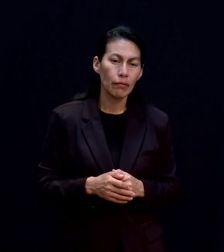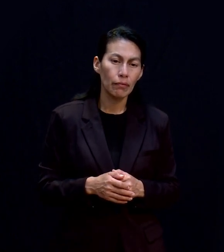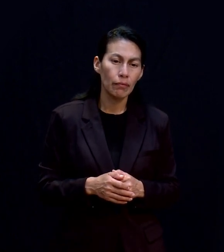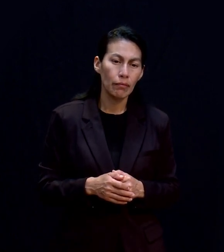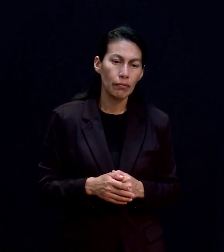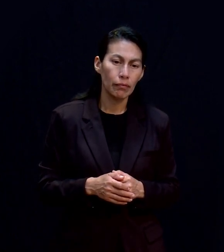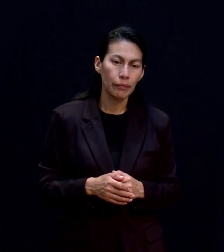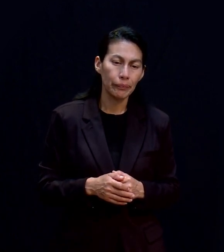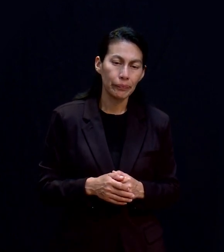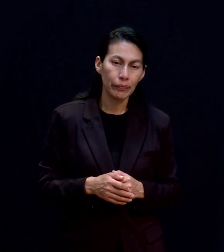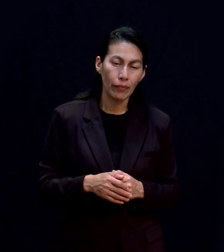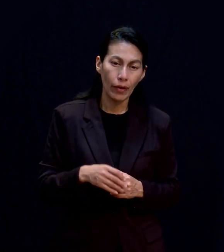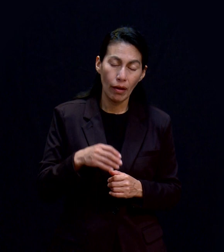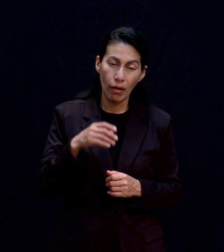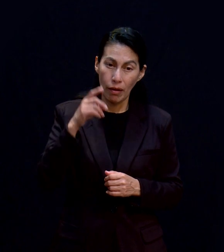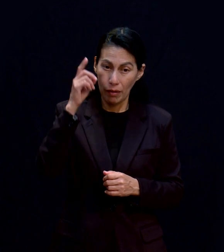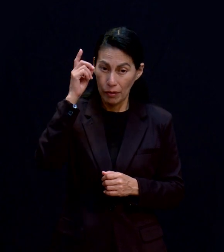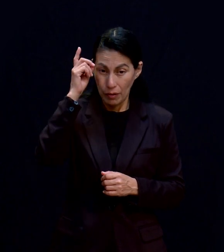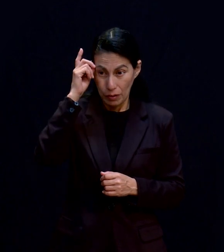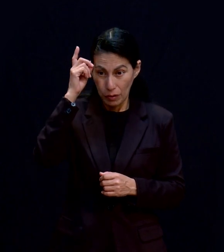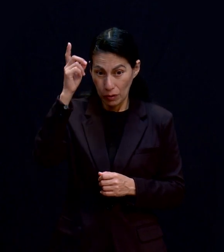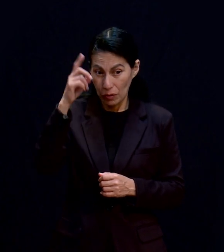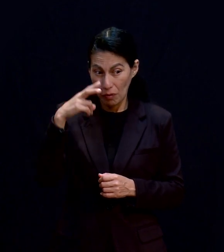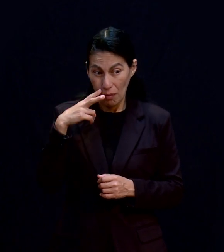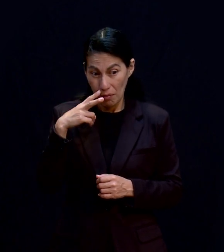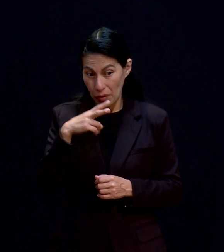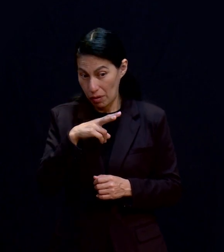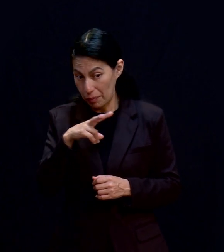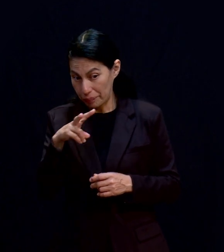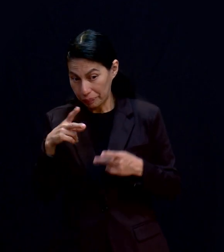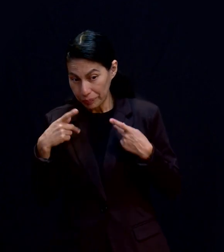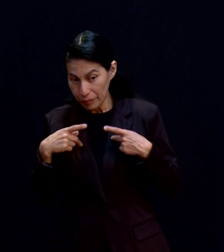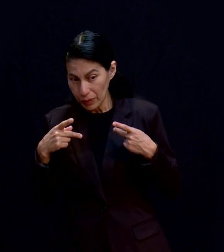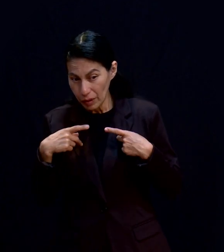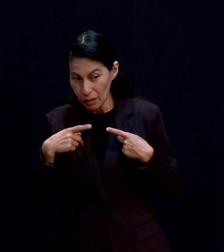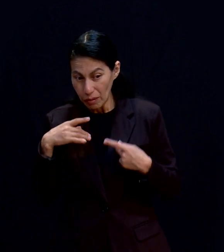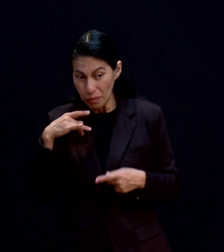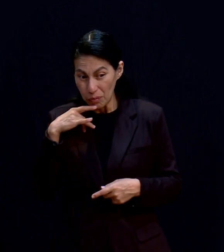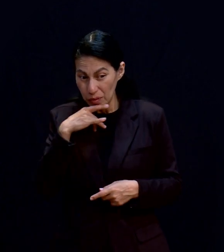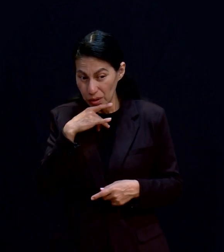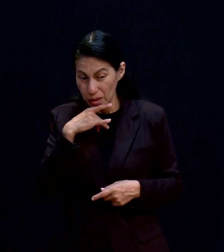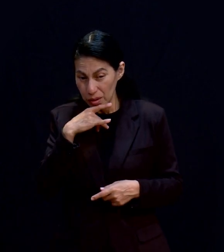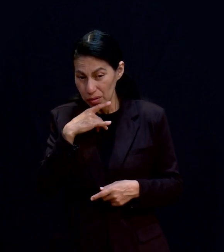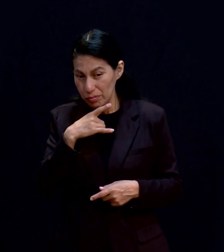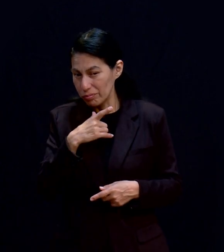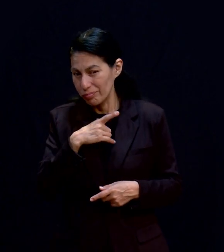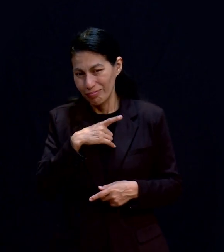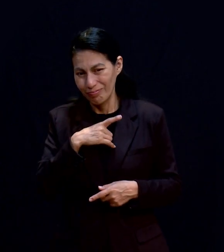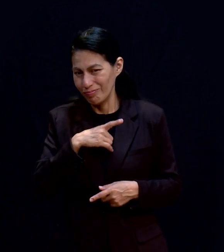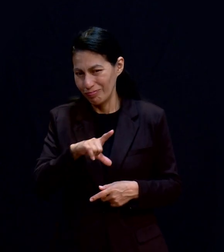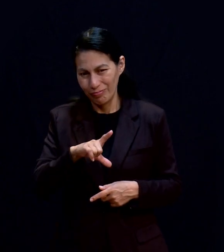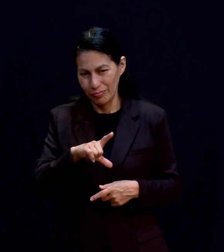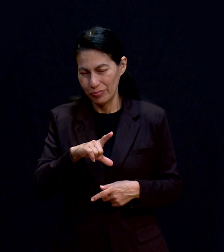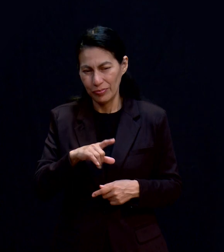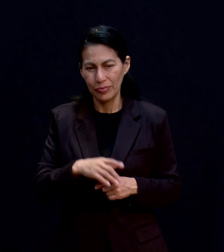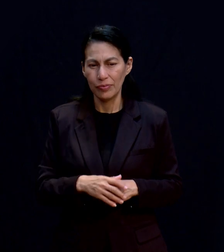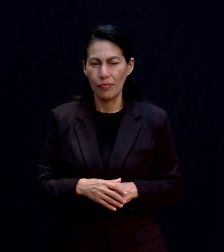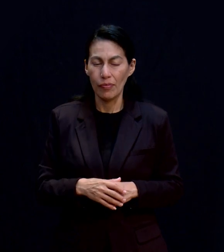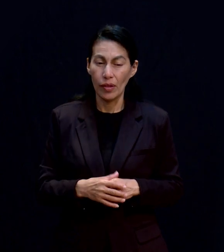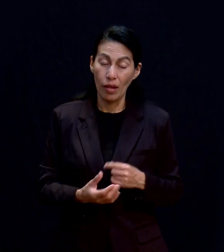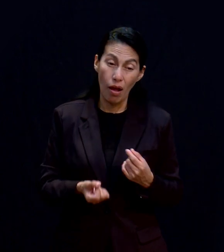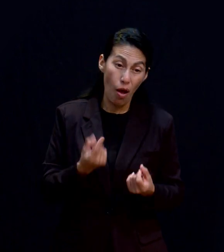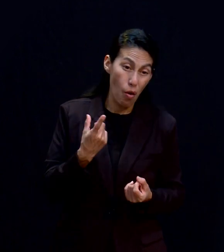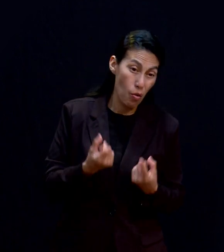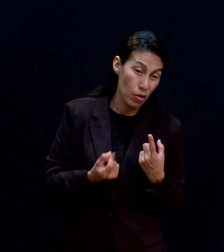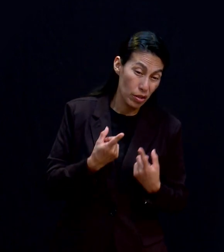repulsión de parte de dios es la hipocresía una de las cosas la otra la maldad y la